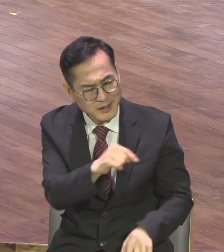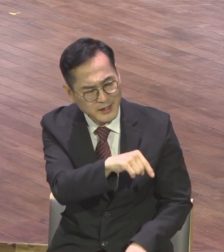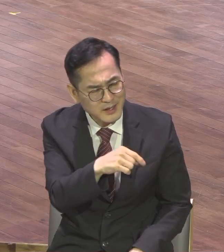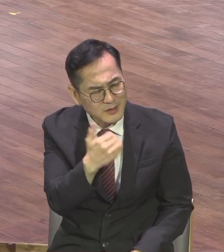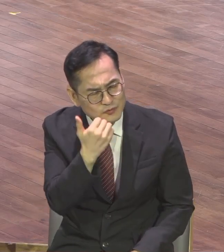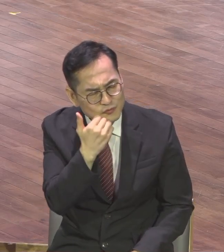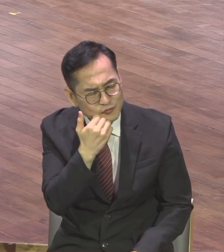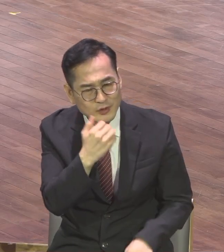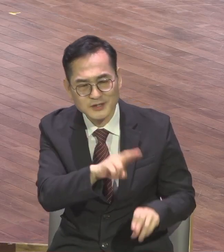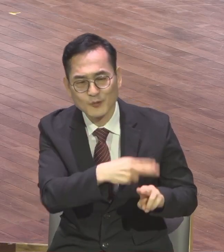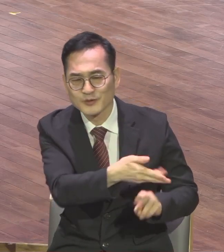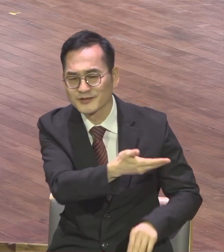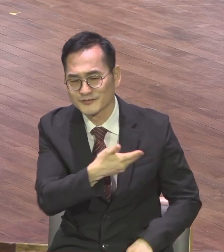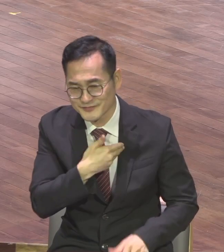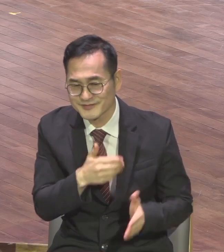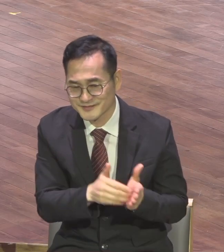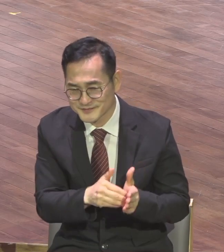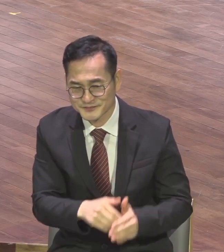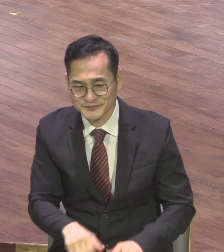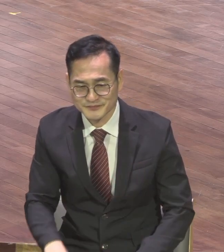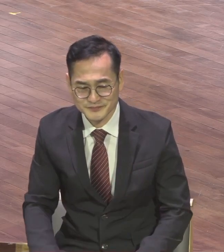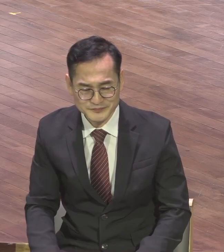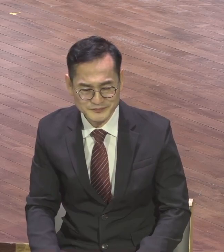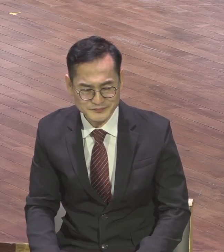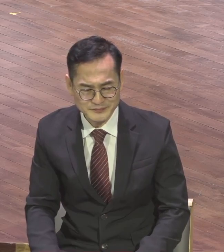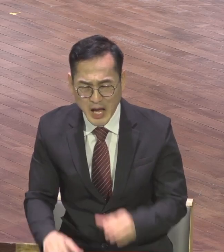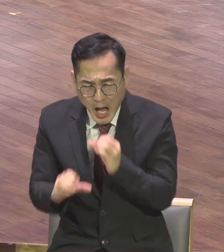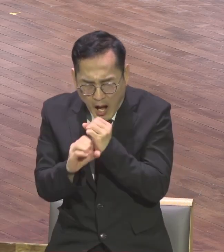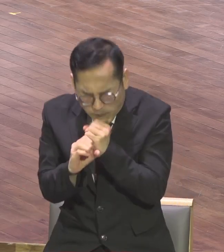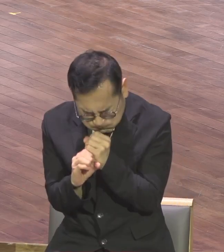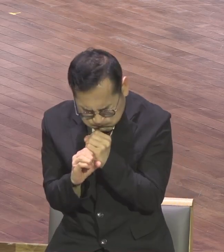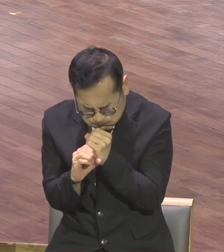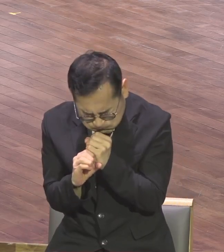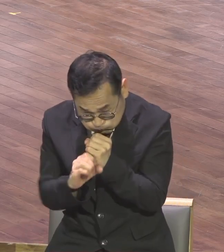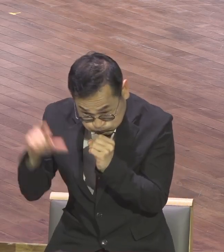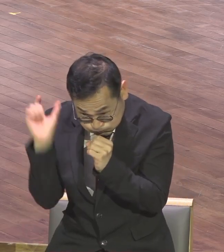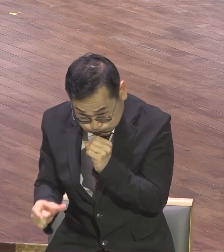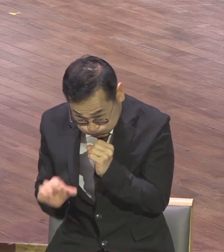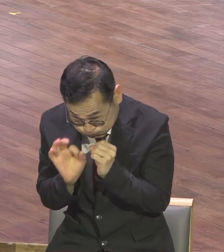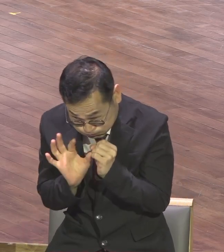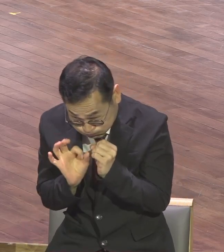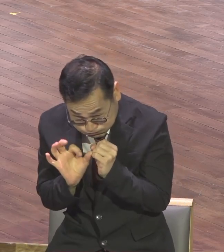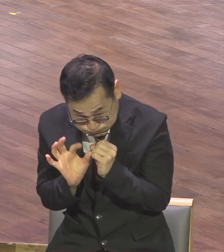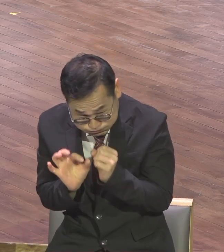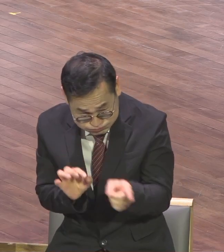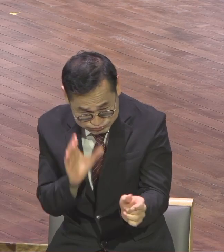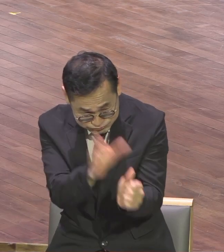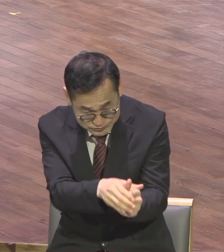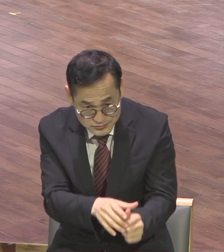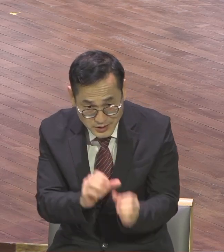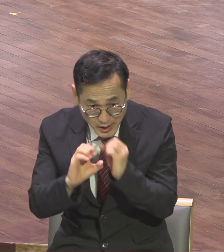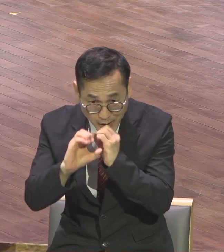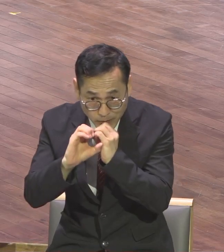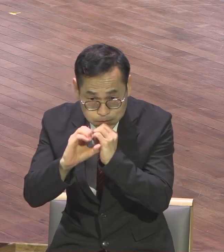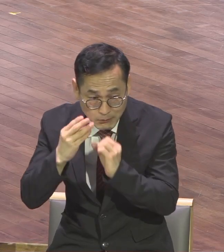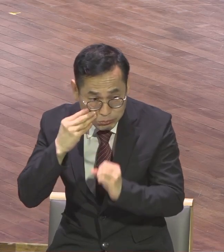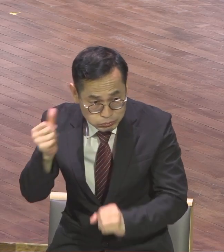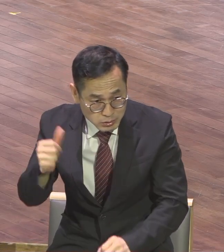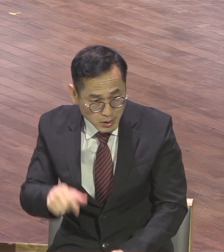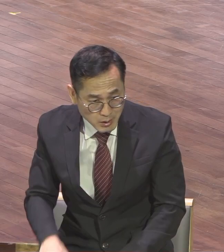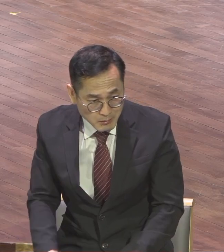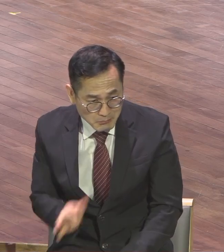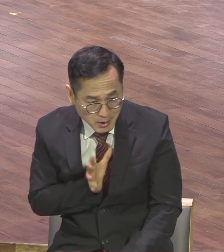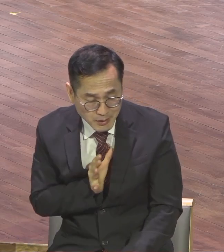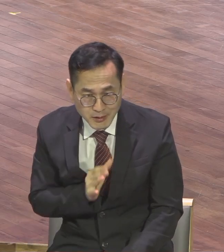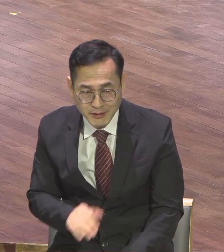건데 저걸 오늘 가지고 부르는데 역시 나는 아무리 불려도 소리가 안 나는데 역시 다르구먼. 이제 트럼프에 부른